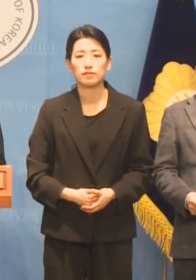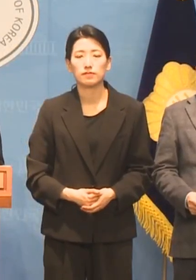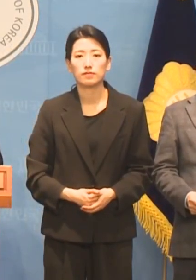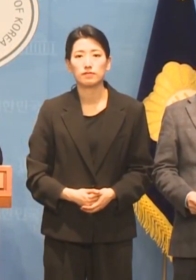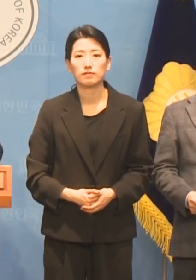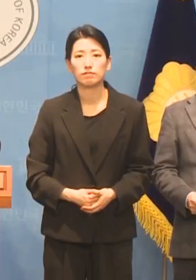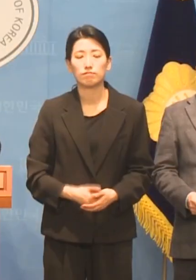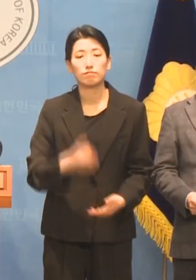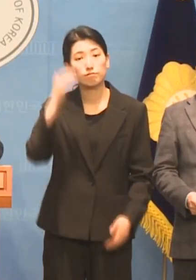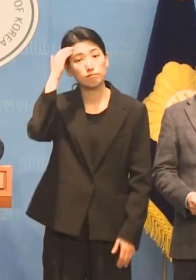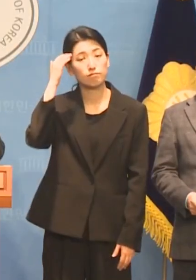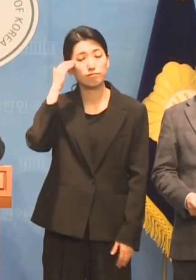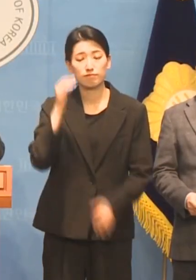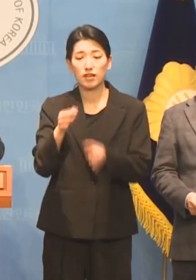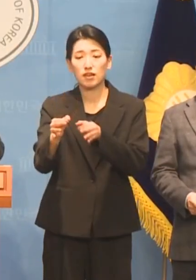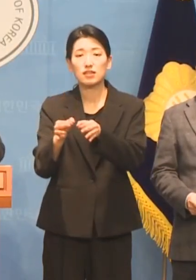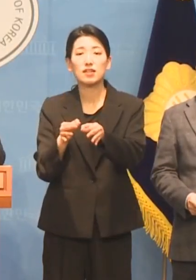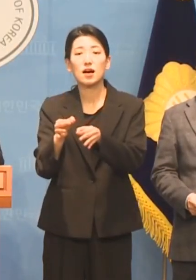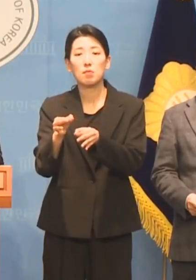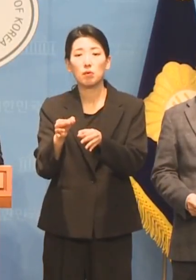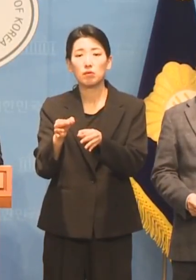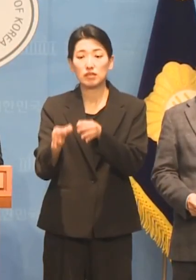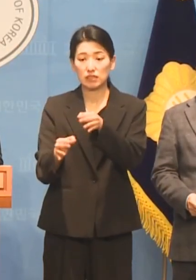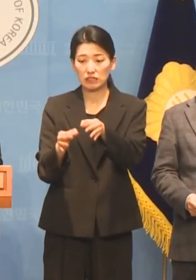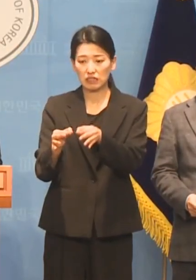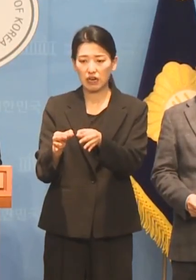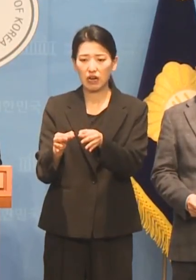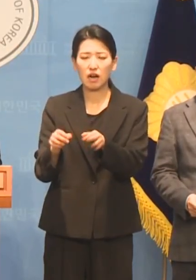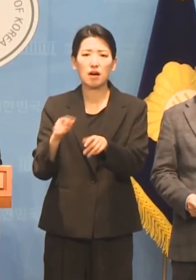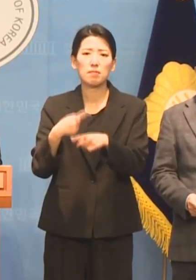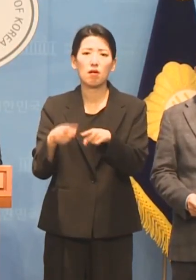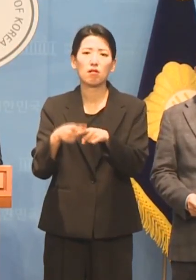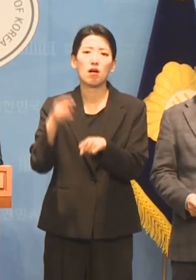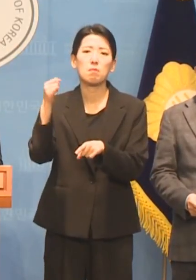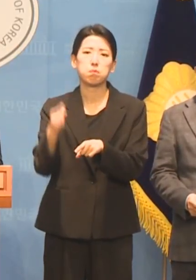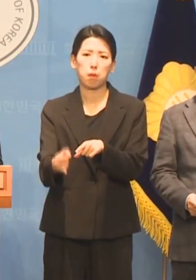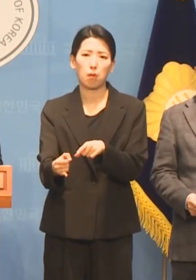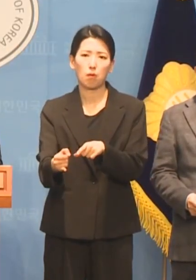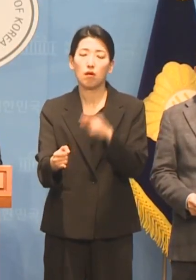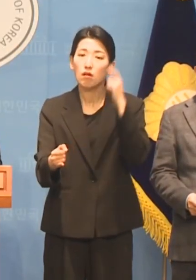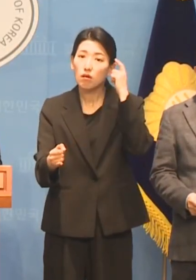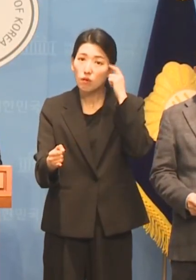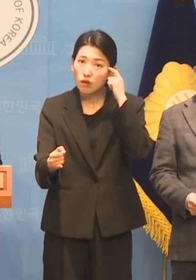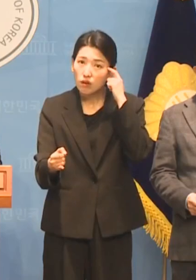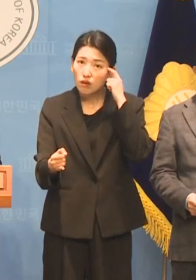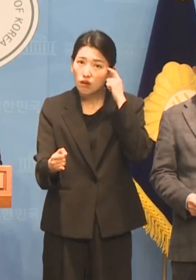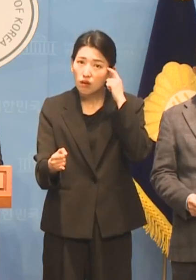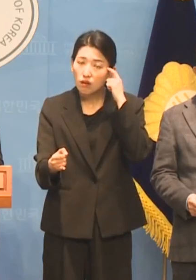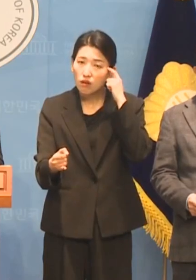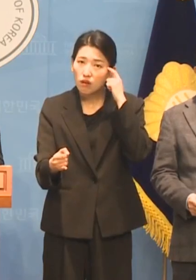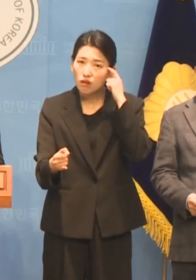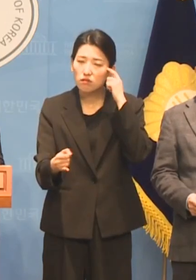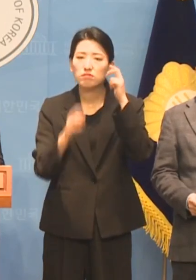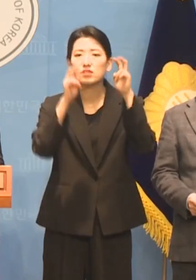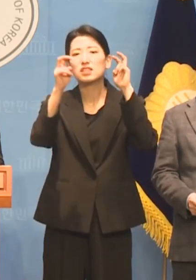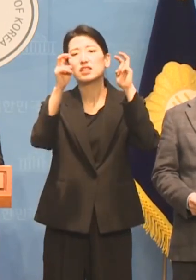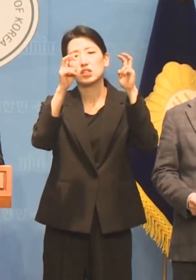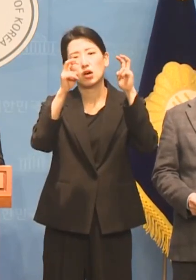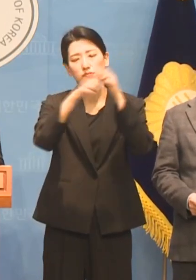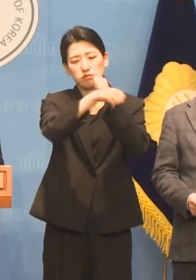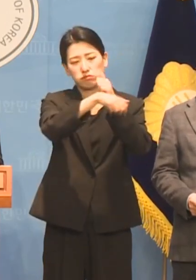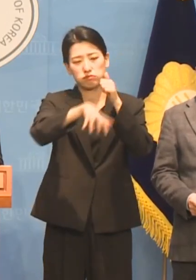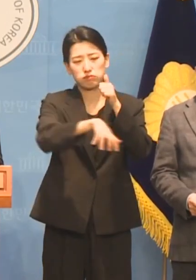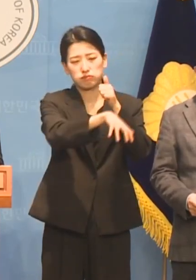우리나라 자본시장은 저평가되어 있습니다. 그리고 그 이유 중 빼놓지 않고 거론되는 것이 바로 취약한 기업 지배